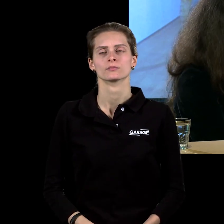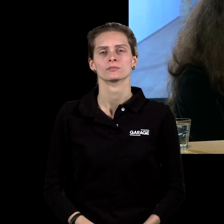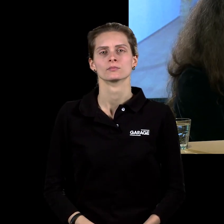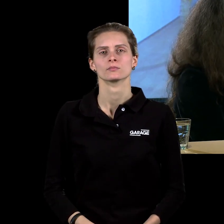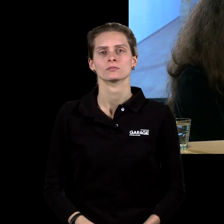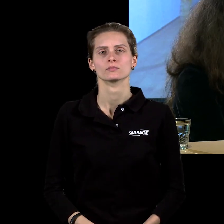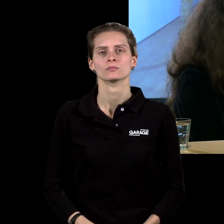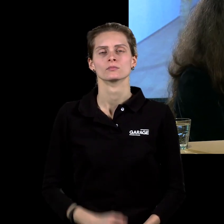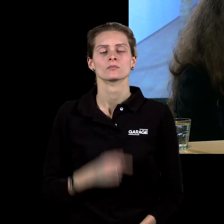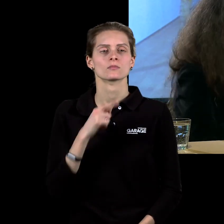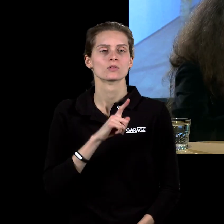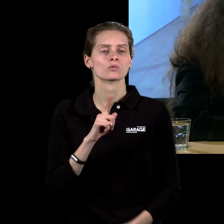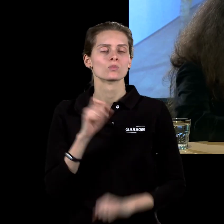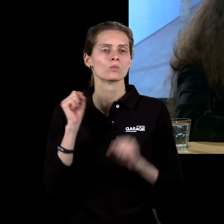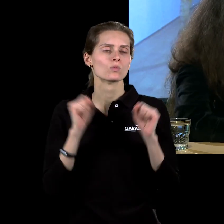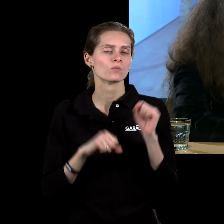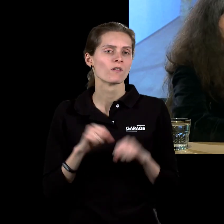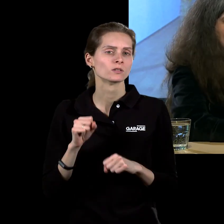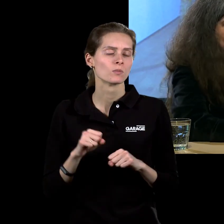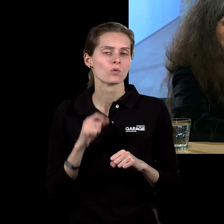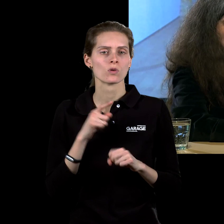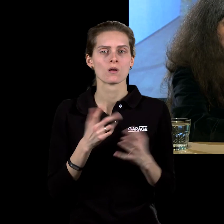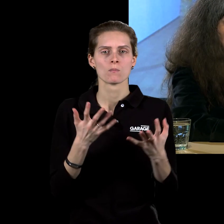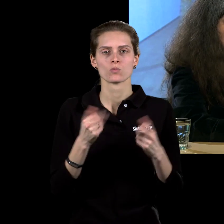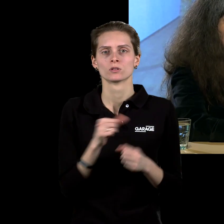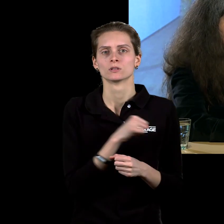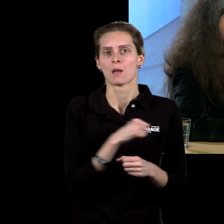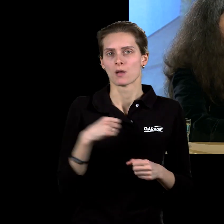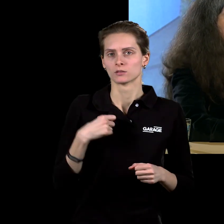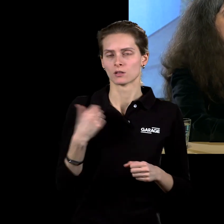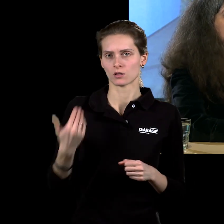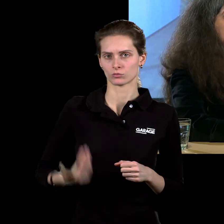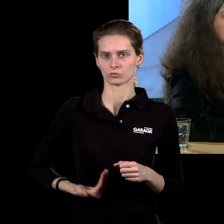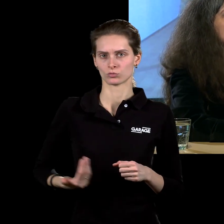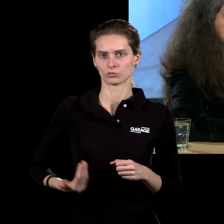и это то, что, может быть, обретает как бы некую самостоятельную жизнь уже скульптур,